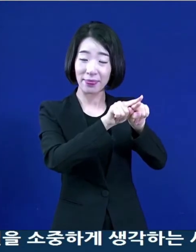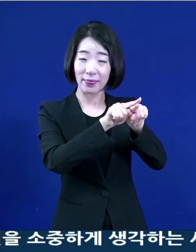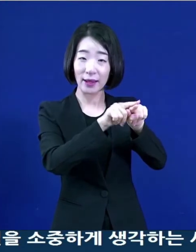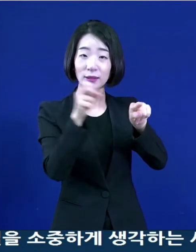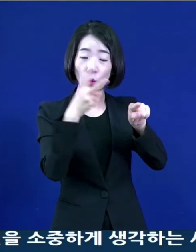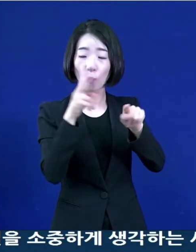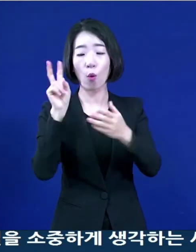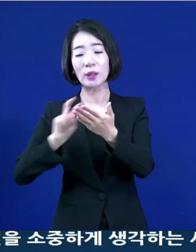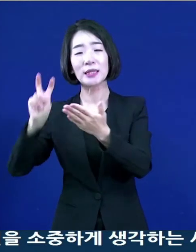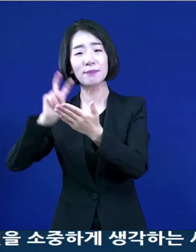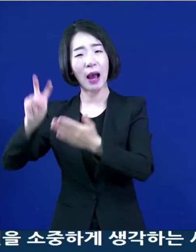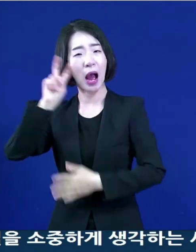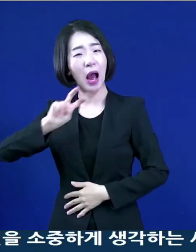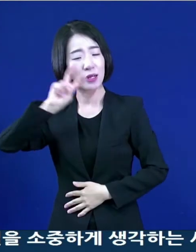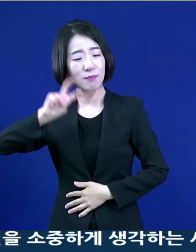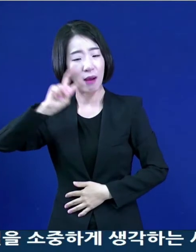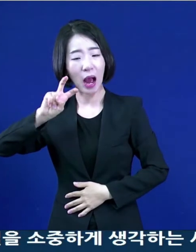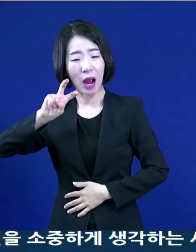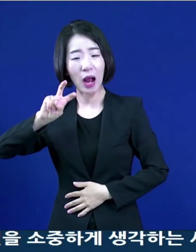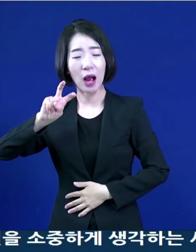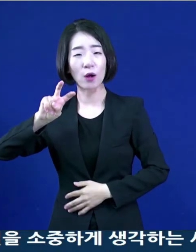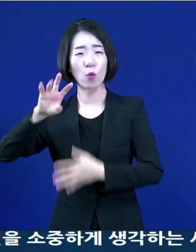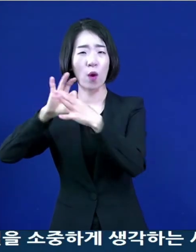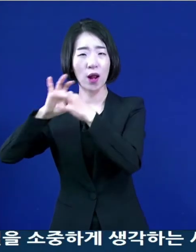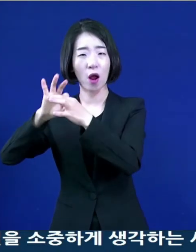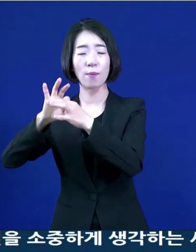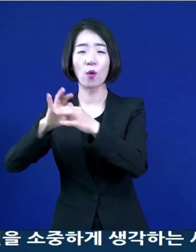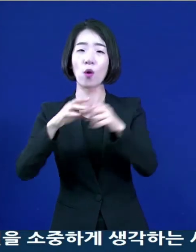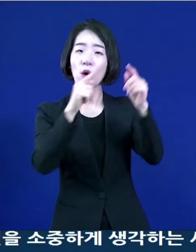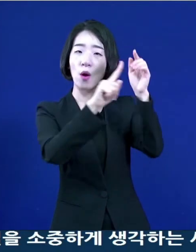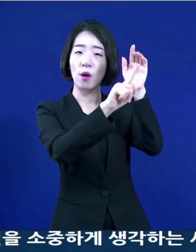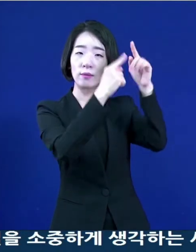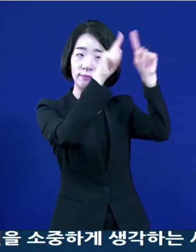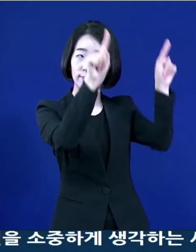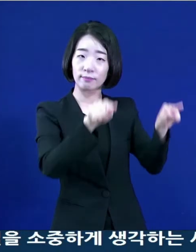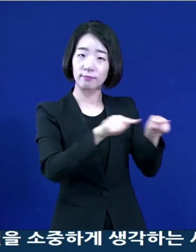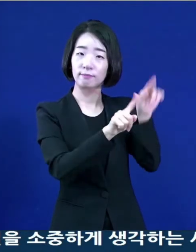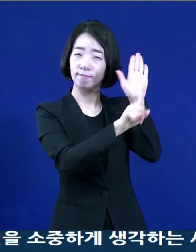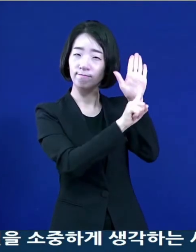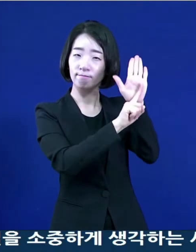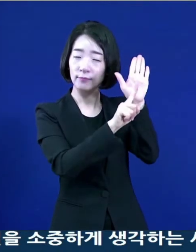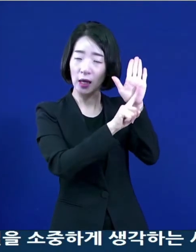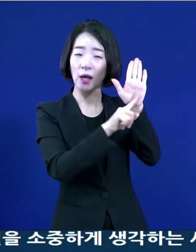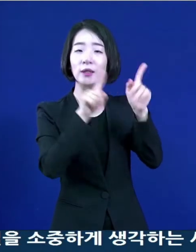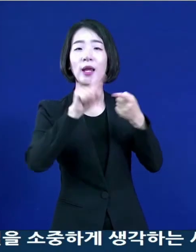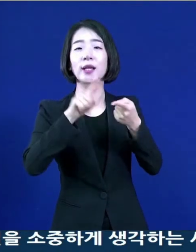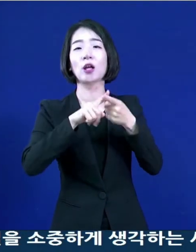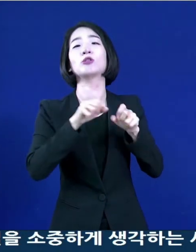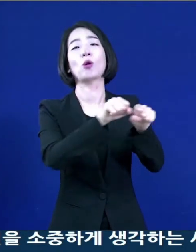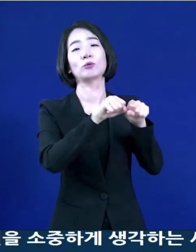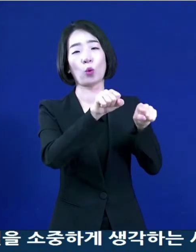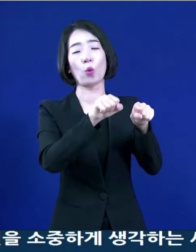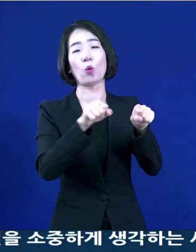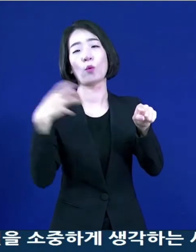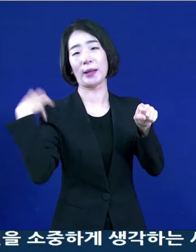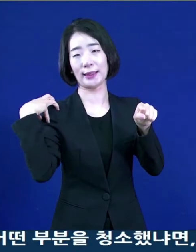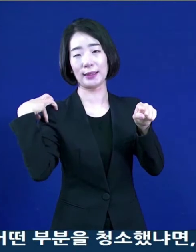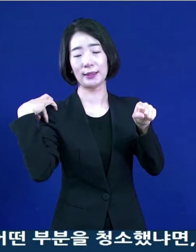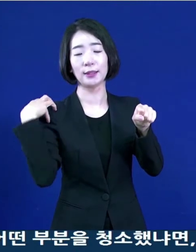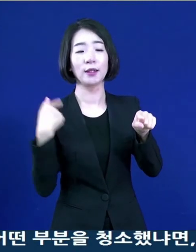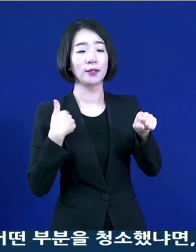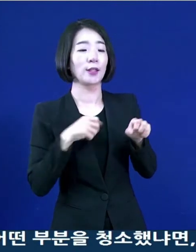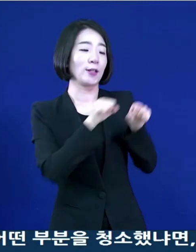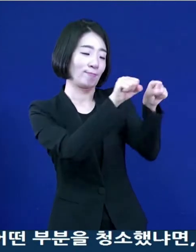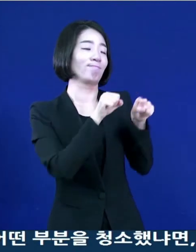음악회, 뭐든 문학회 이런 것들을 청소했어요. 근데 자기는 신나게 청소를 했는데 어느 날 꼬마가 와가지고